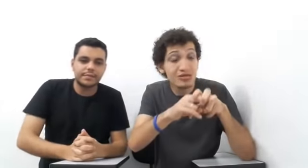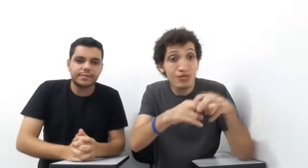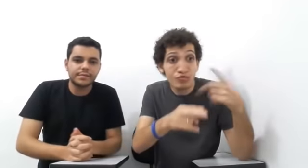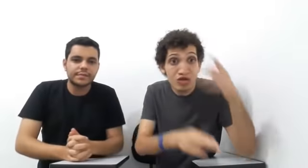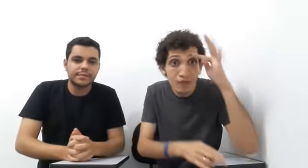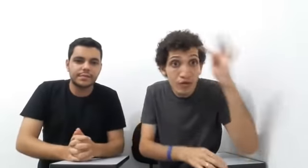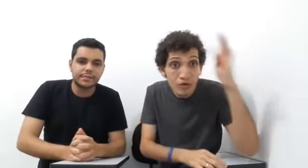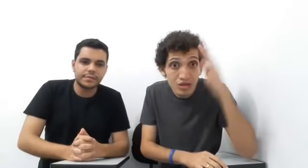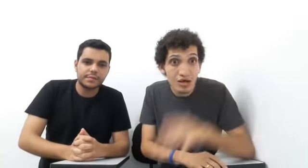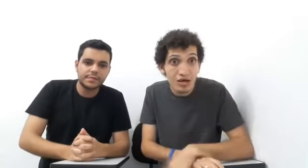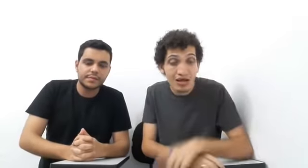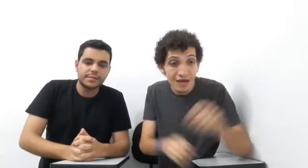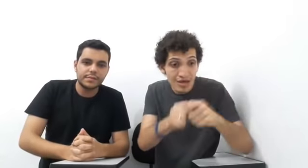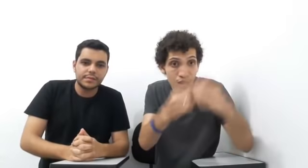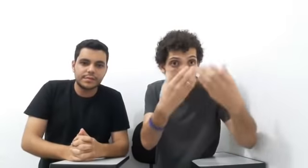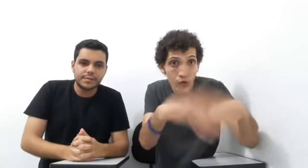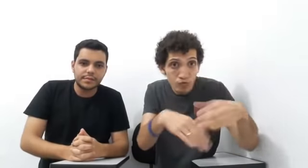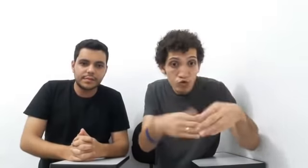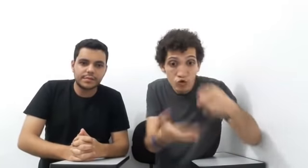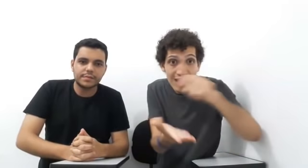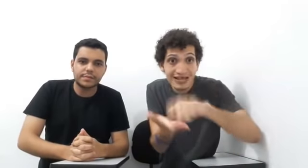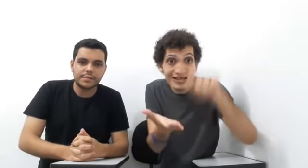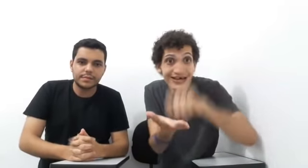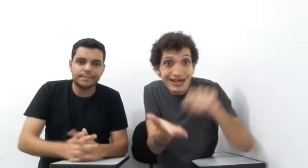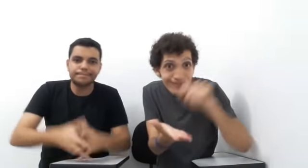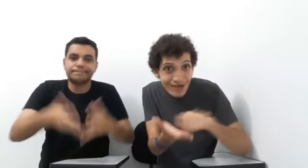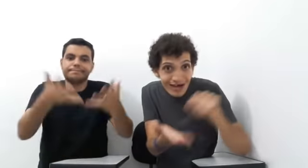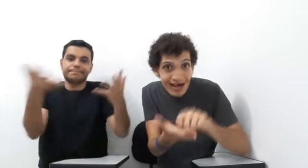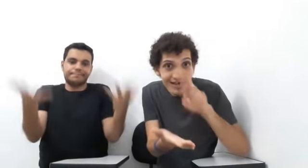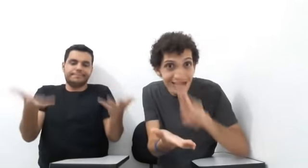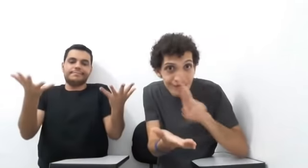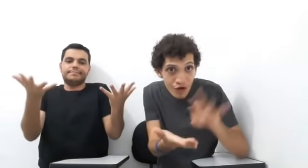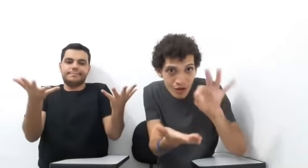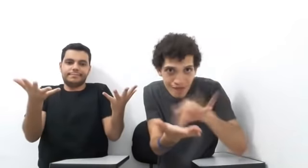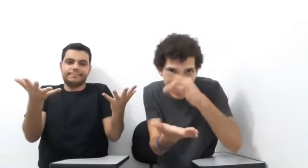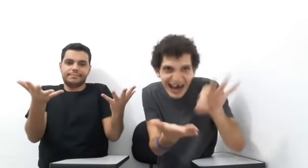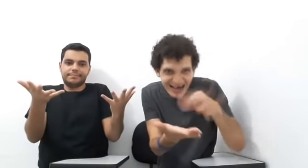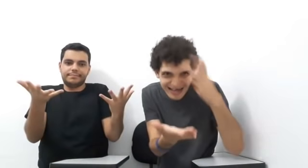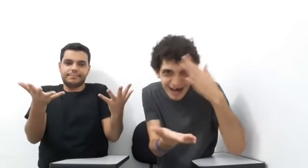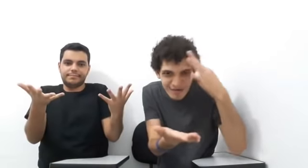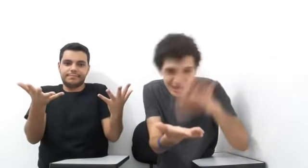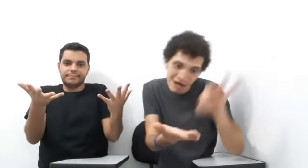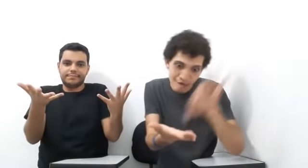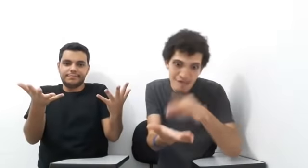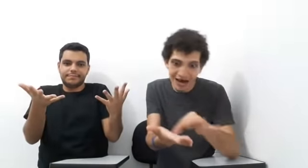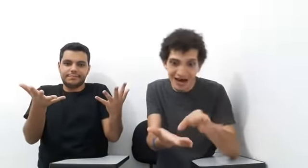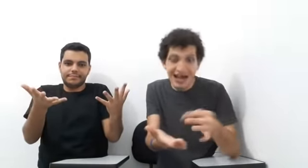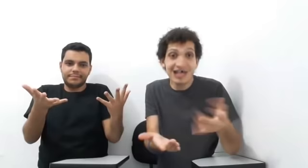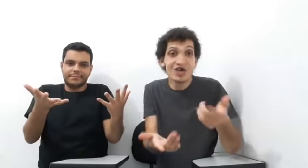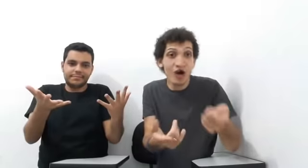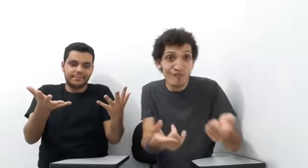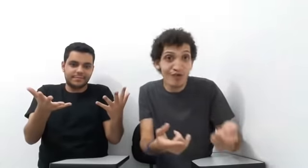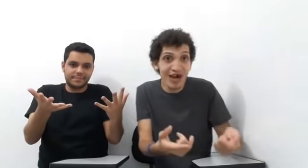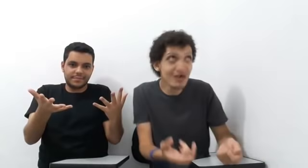não tinha teoria. Aí o curso era escrita, era resposta mais rápida. Ele joga ele